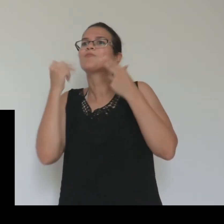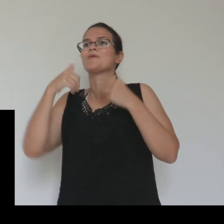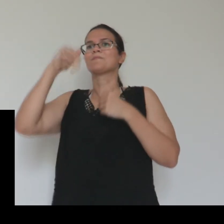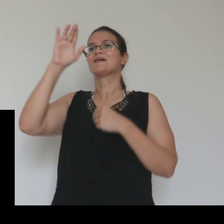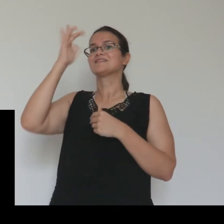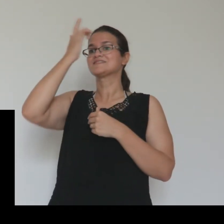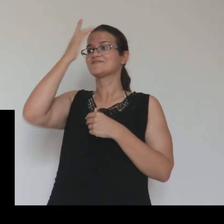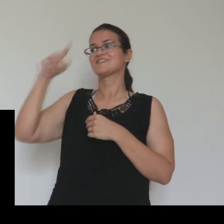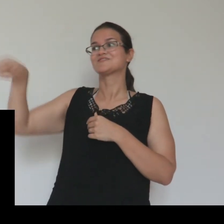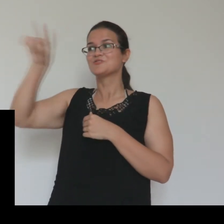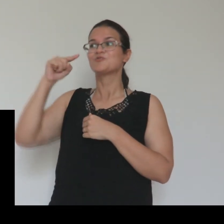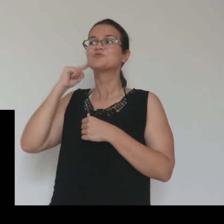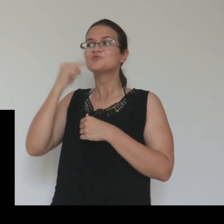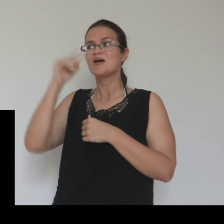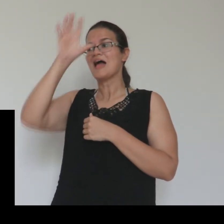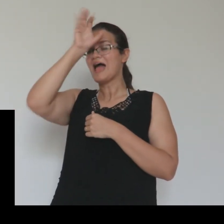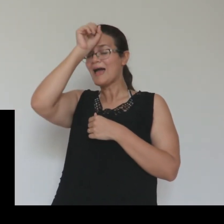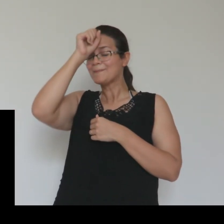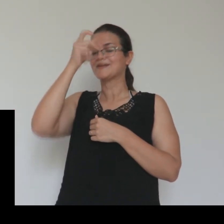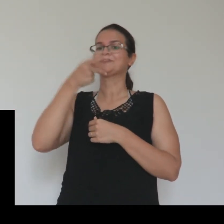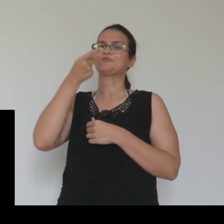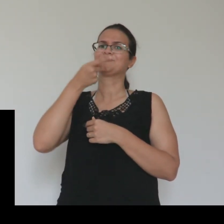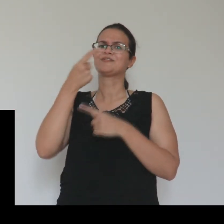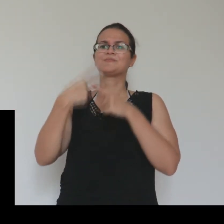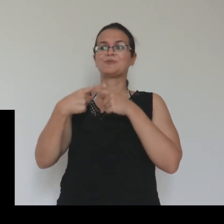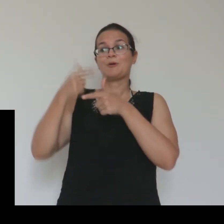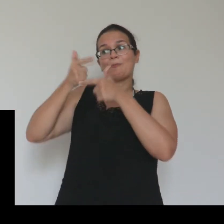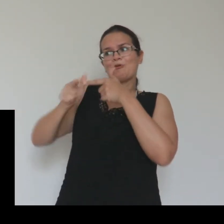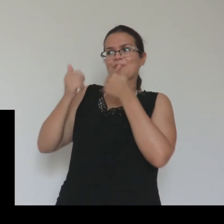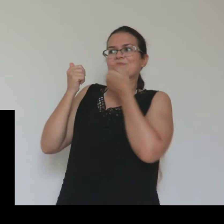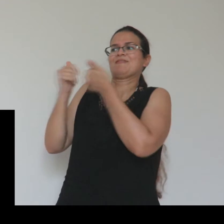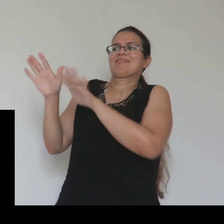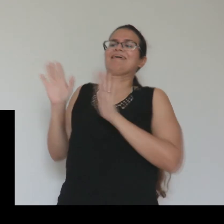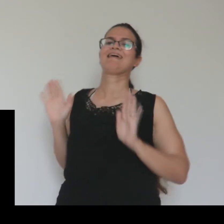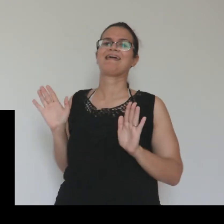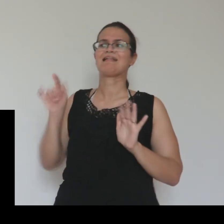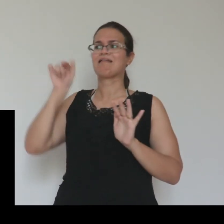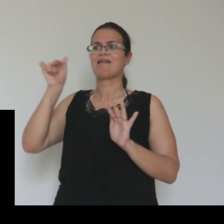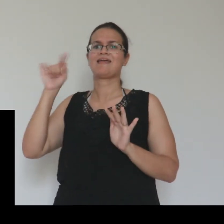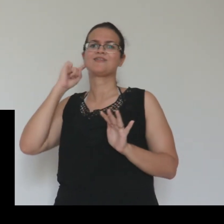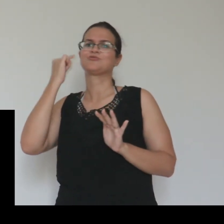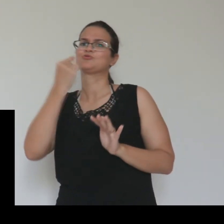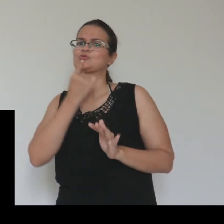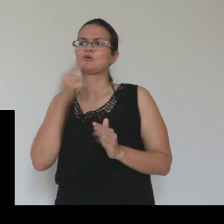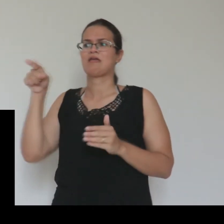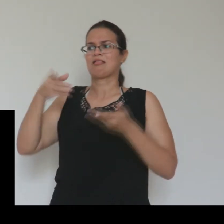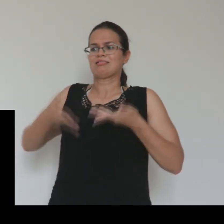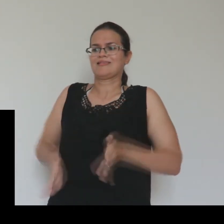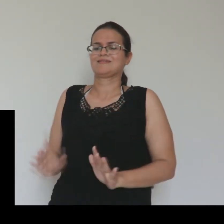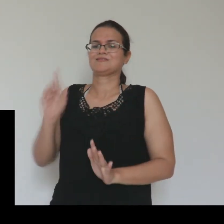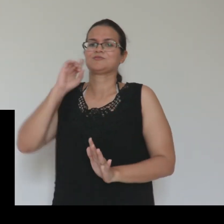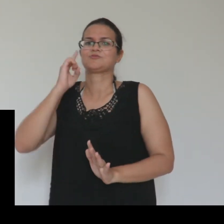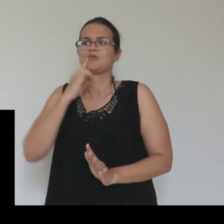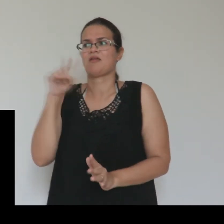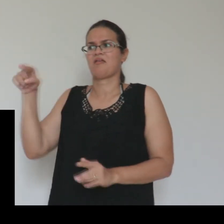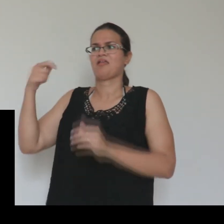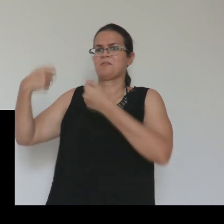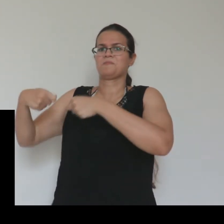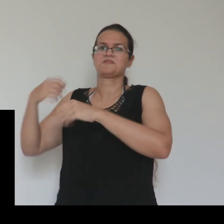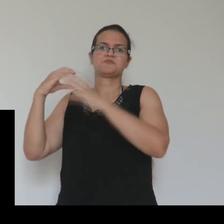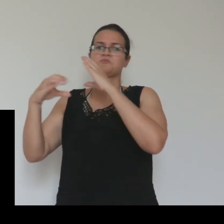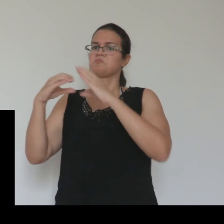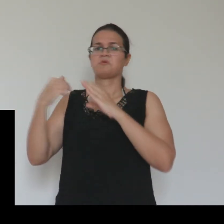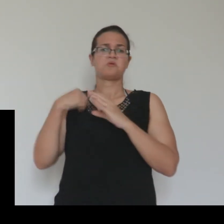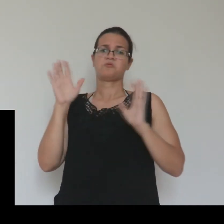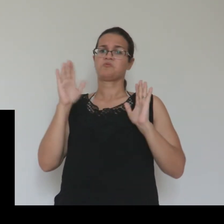dele. Ele que nasceu surdo, é ele que precisa comunicar. Eu não, eu consigo comunicar, estou convivendo em sociedade